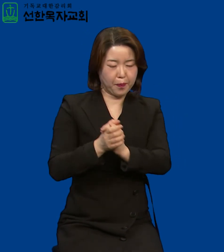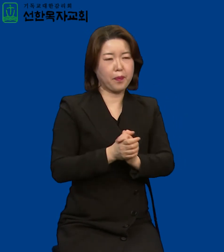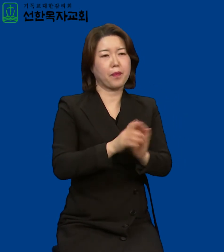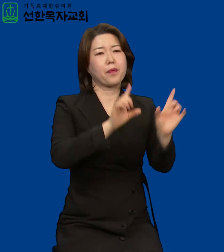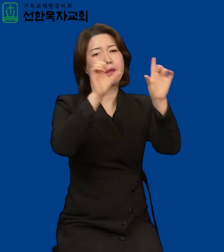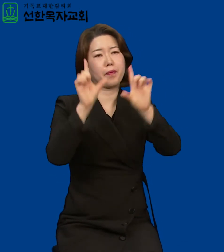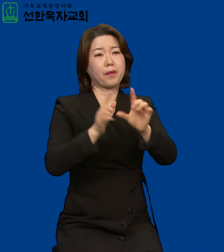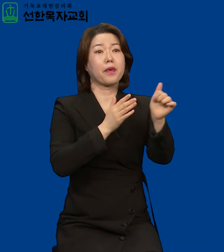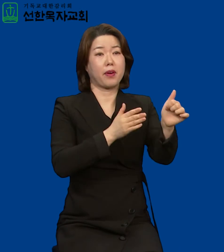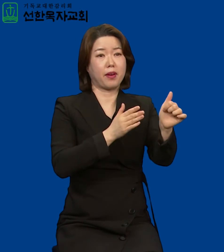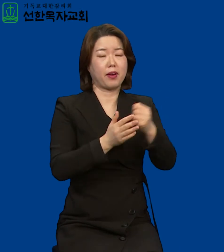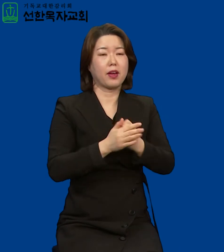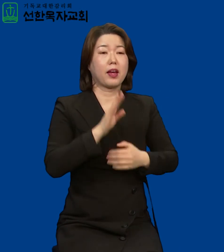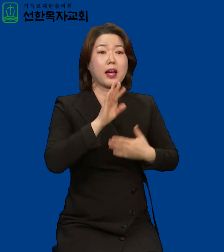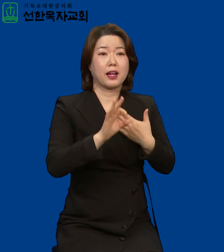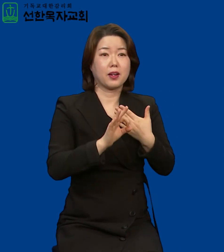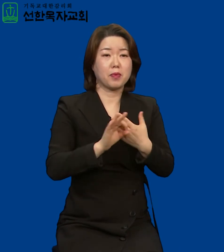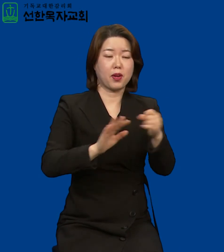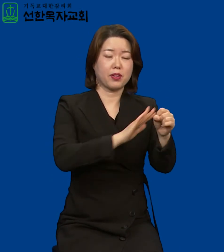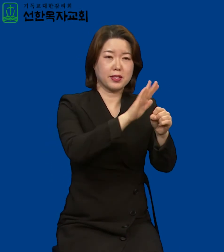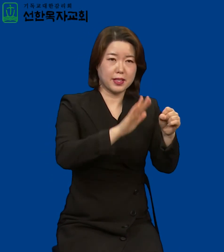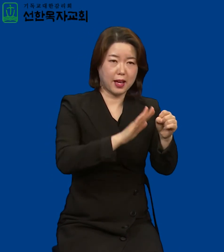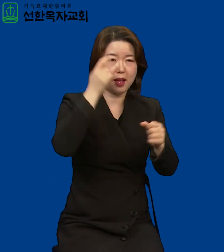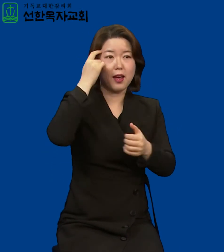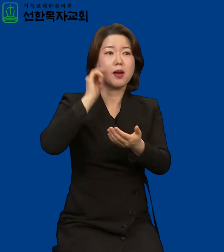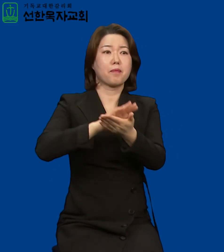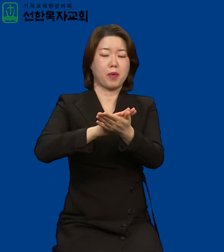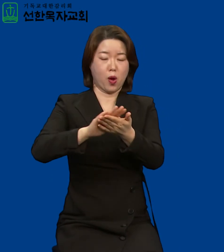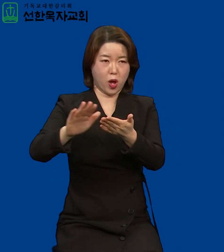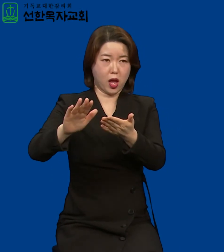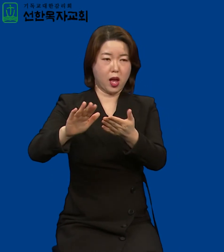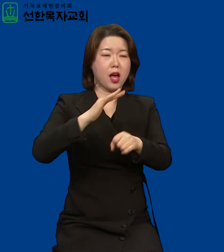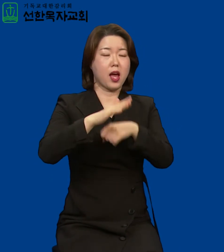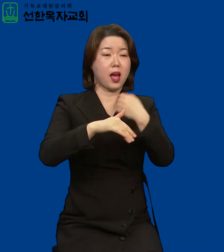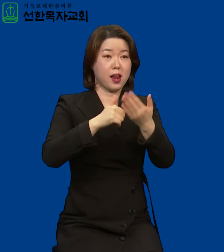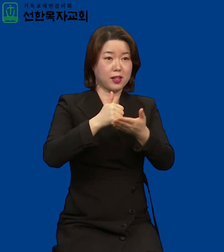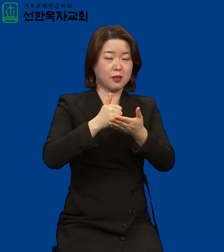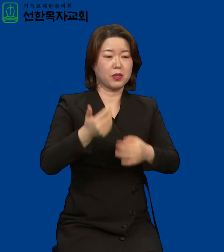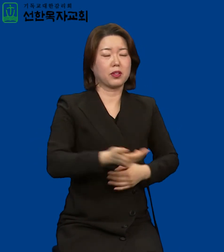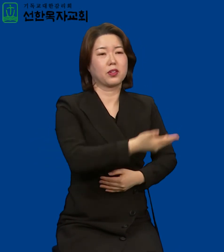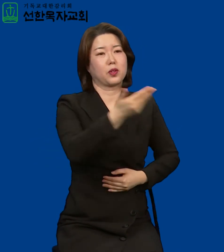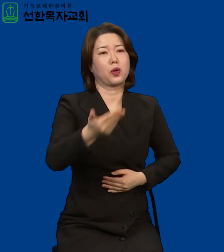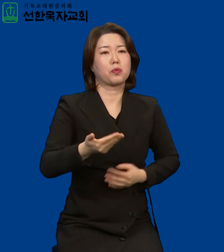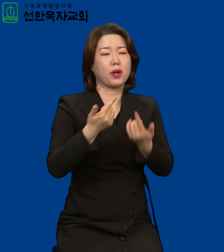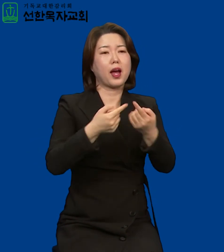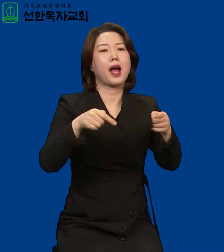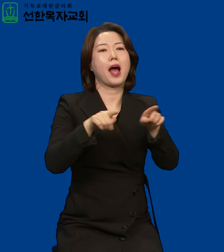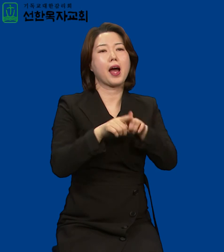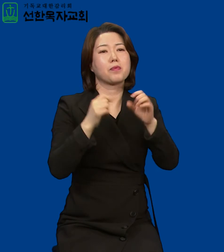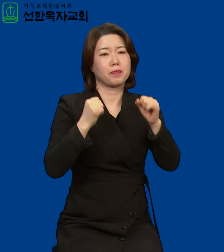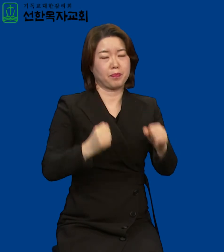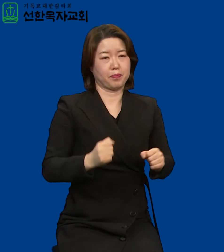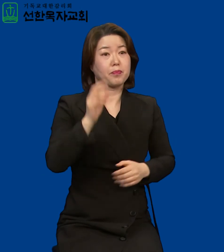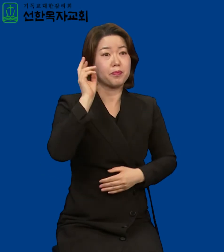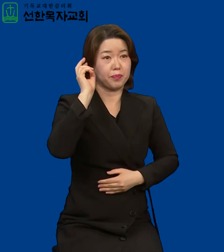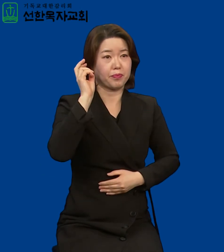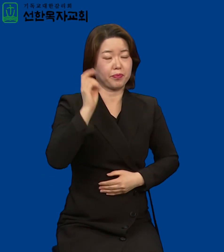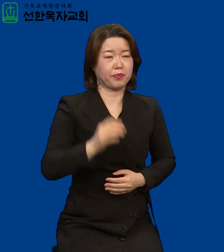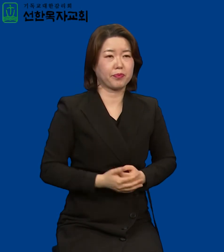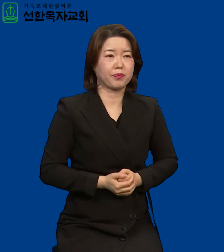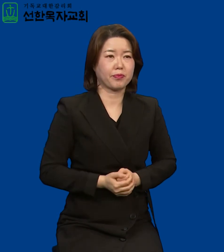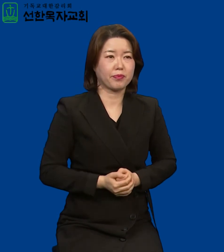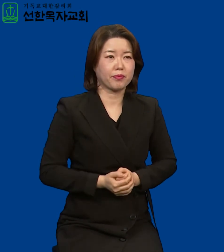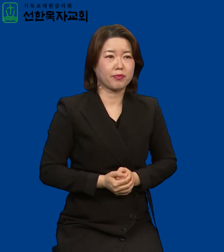지내십시오. 그리하면 사랑과 평화의 하나님께서 여러분과 함께 하실